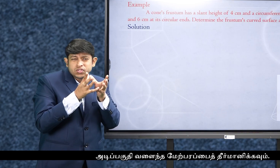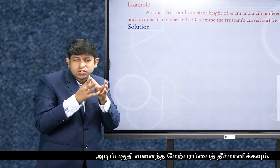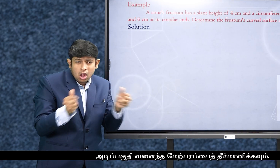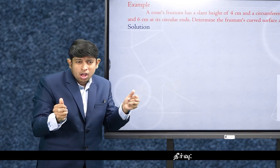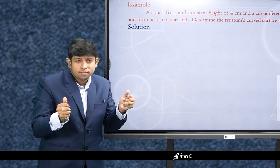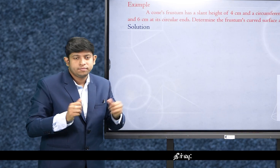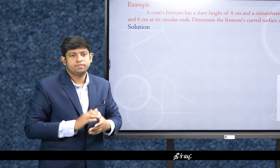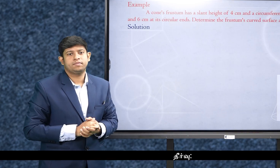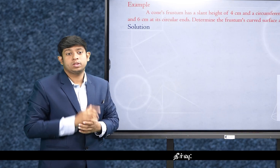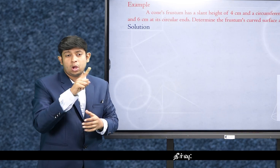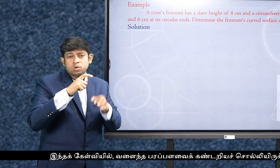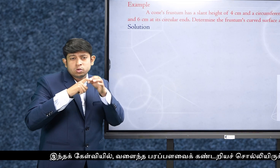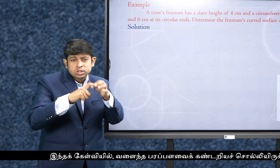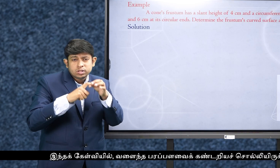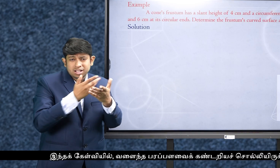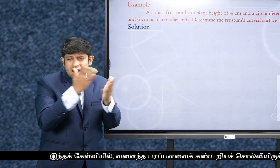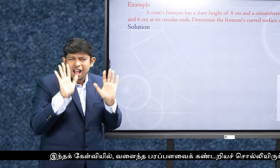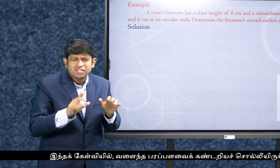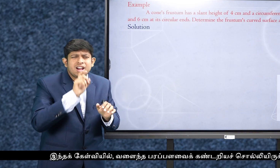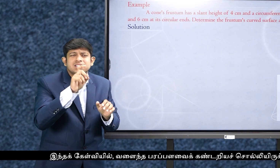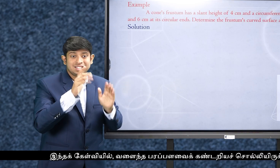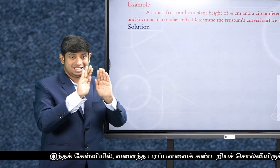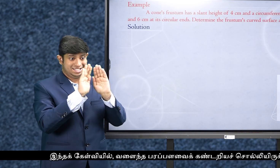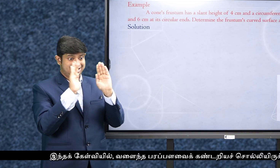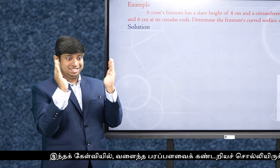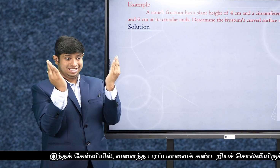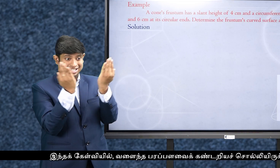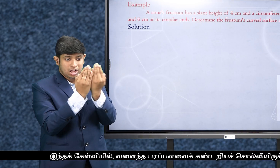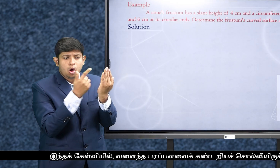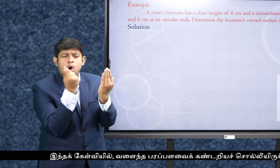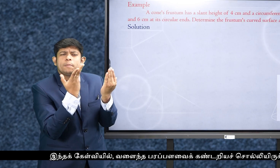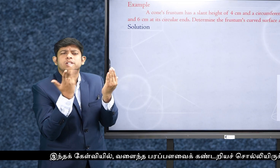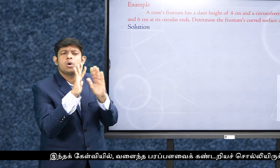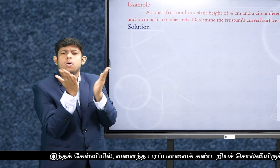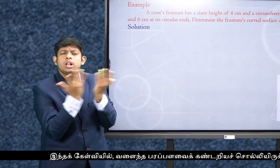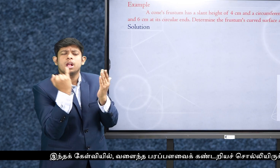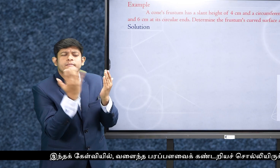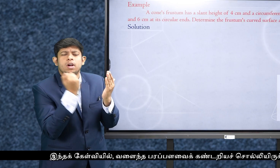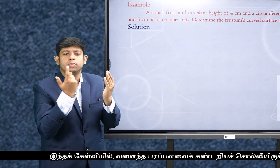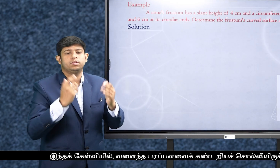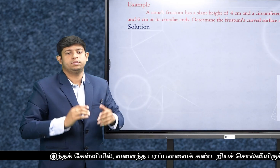தீர்மானிக்கவும். தீர்வு: இந்த கேள்வியில் வளைந்த பரப்பளவை கண்டறிய